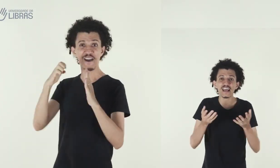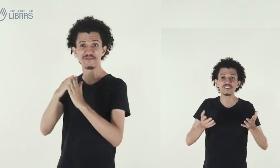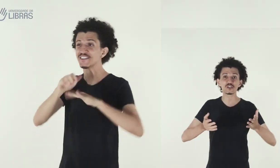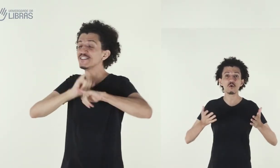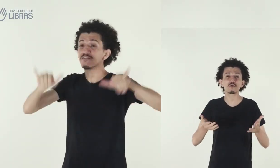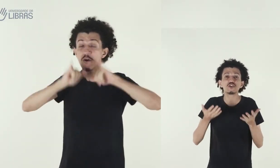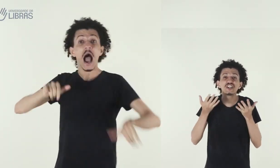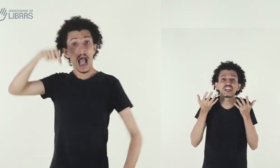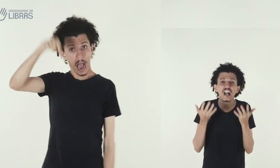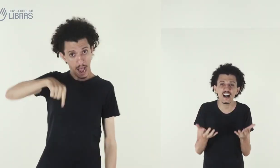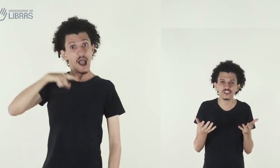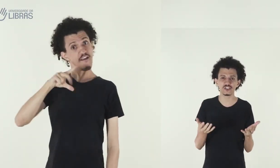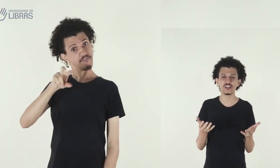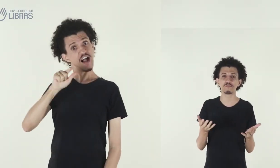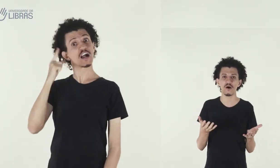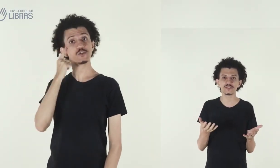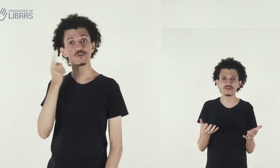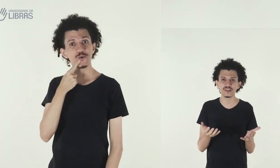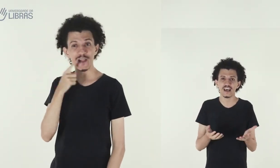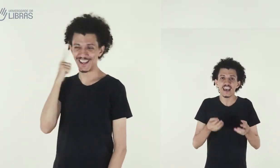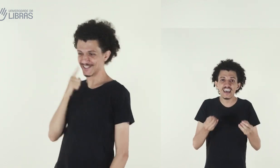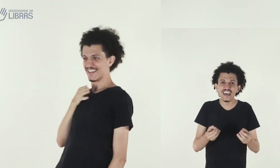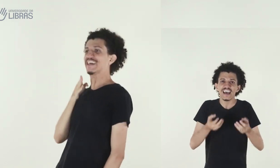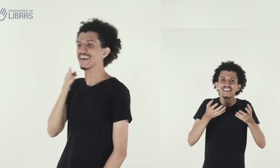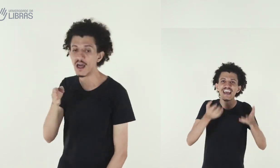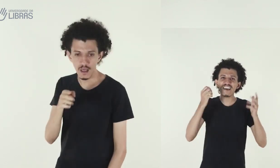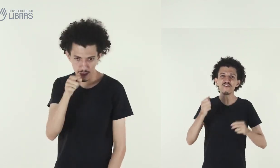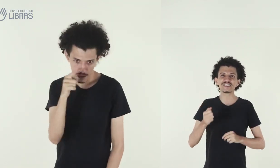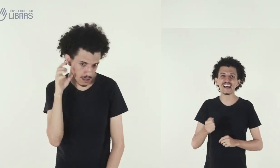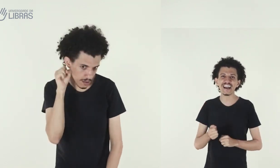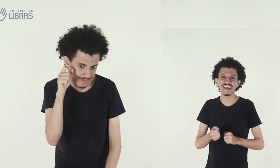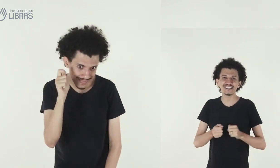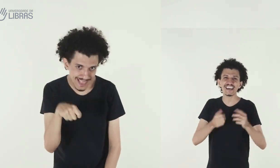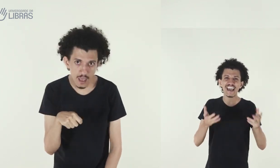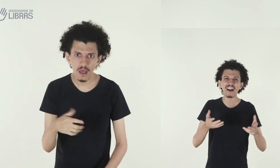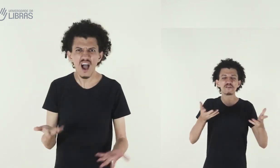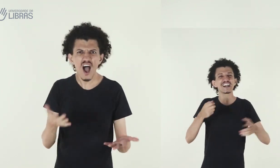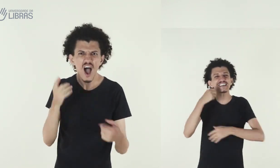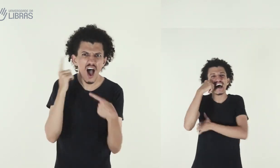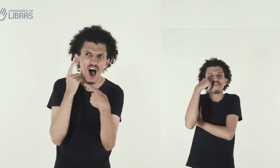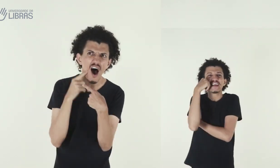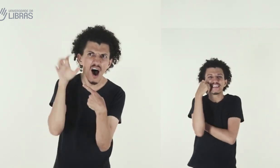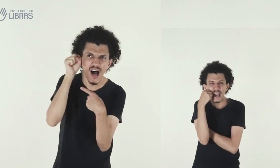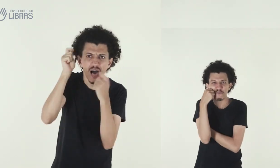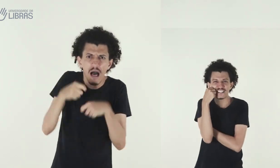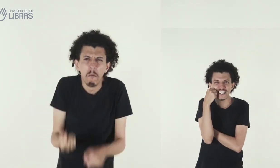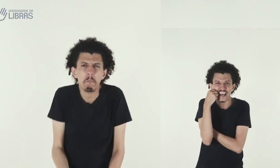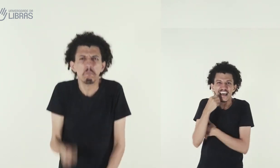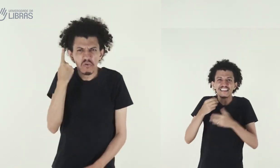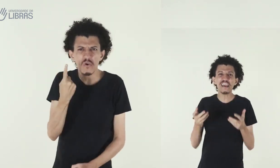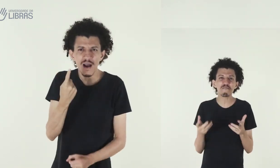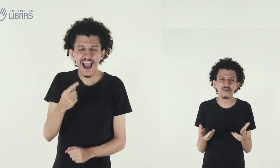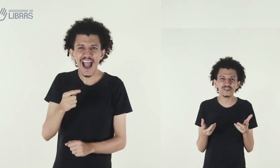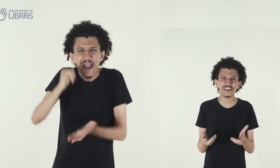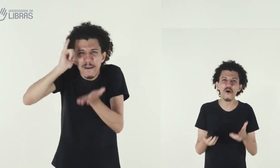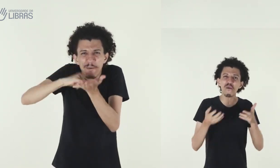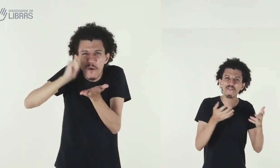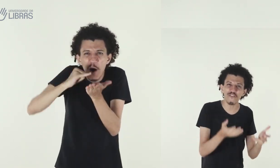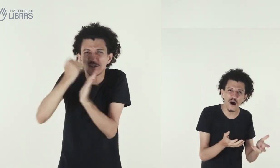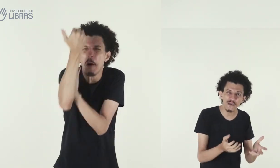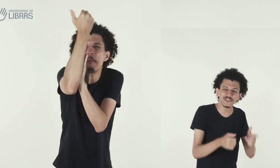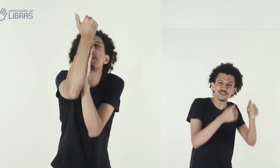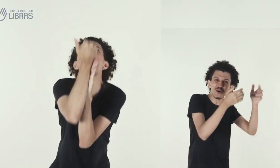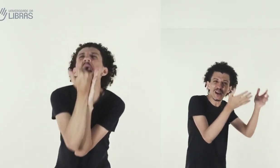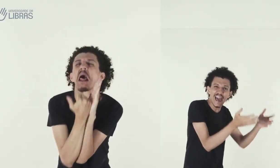absurdo! Tem descontos gigantes de impostos e nem conseguem sequer contratar um intérprete, nem buscam